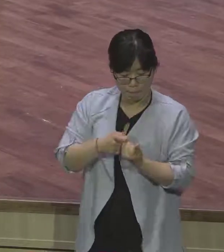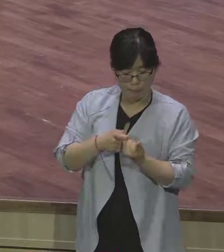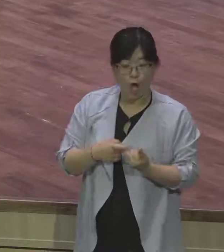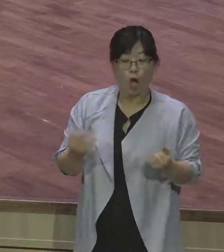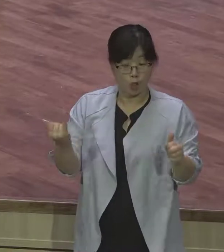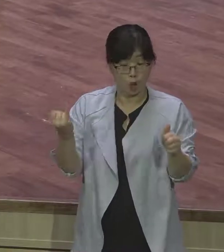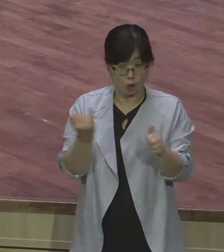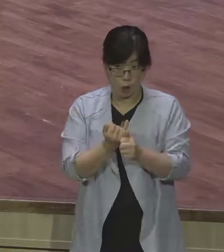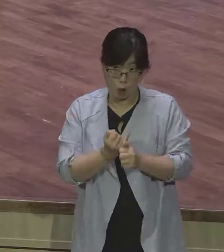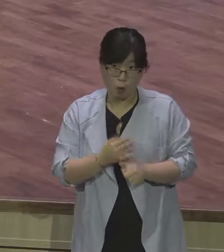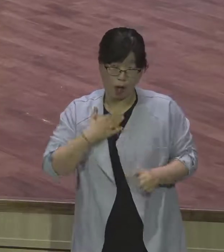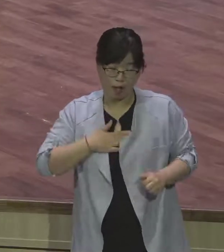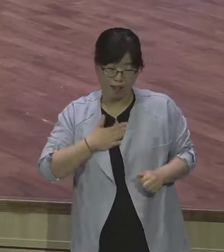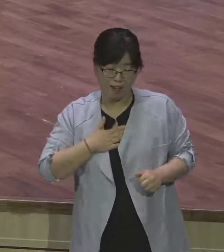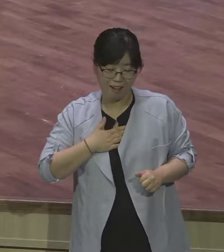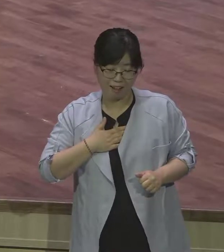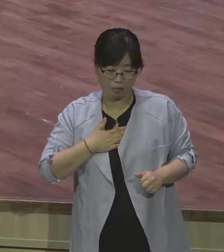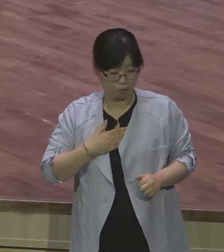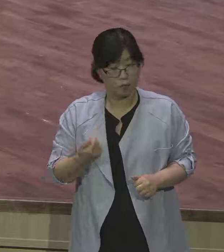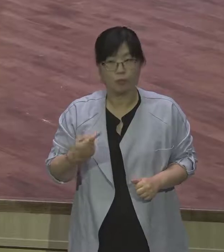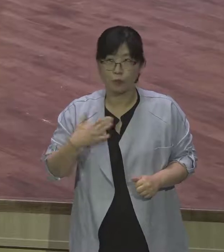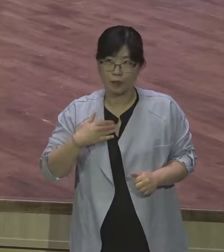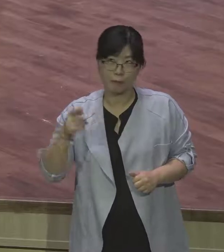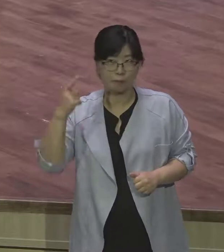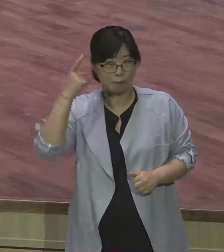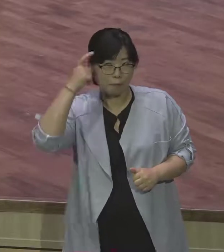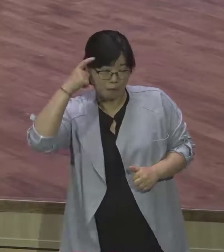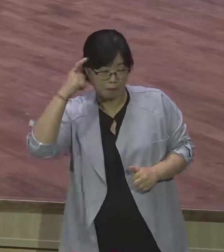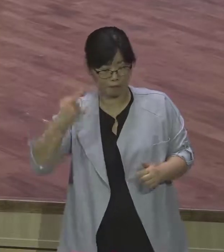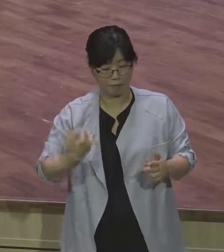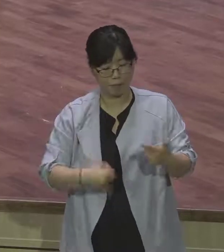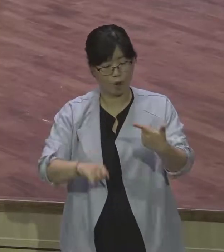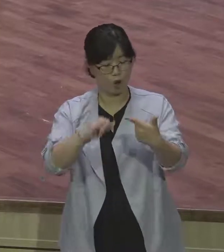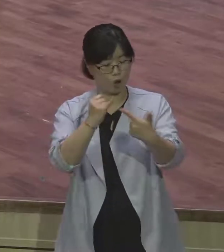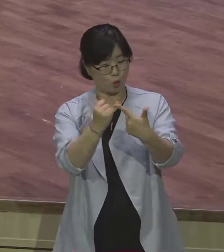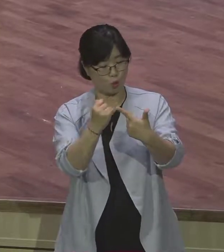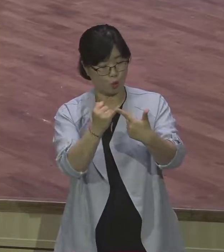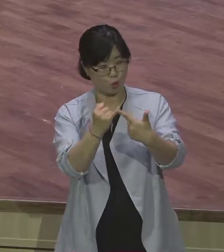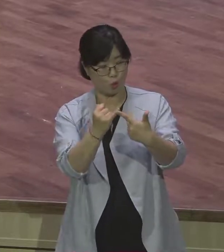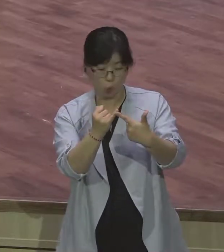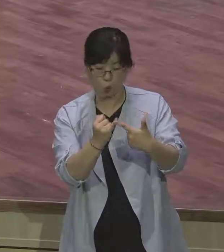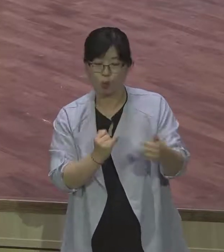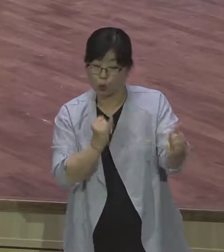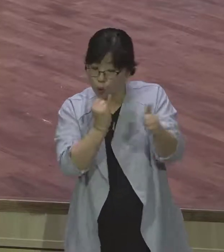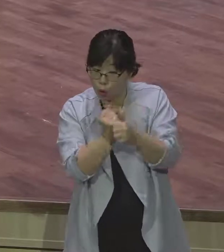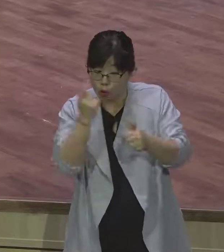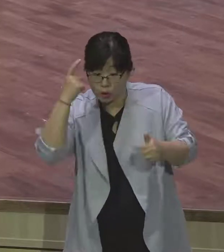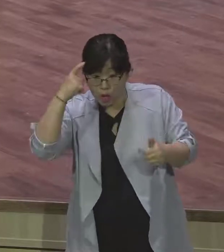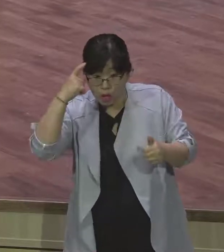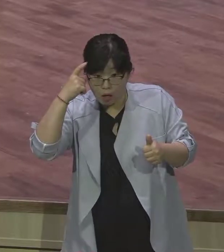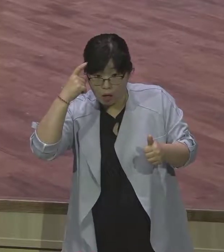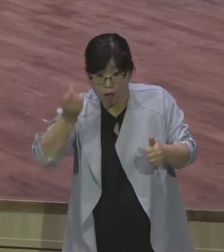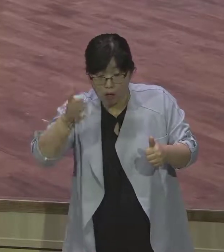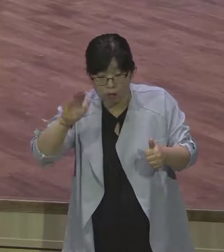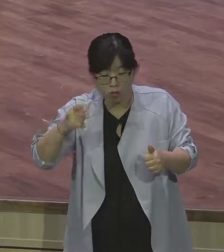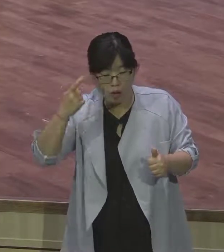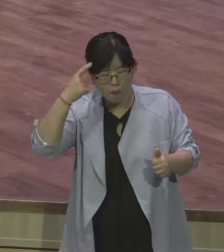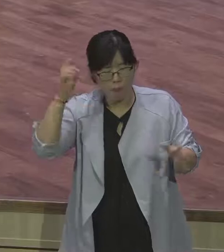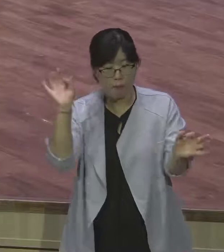전혀 다른 방향으로 흐르기 시작합니다. 라반이 자기 뭐요? 자기 큰